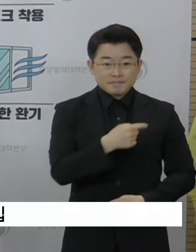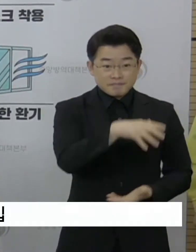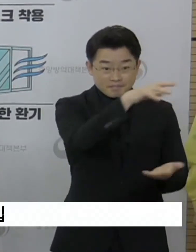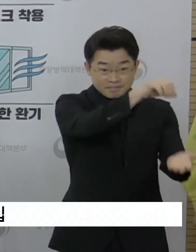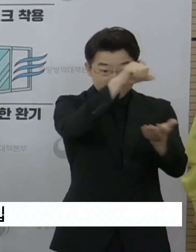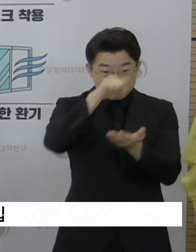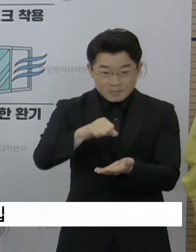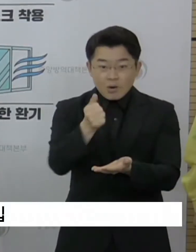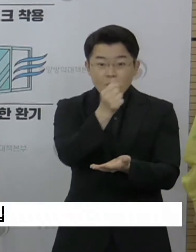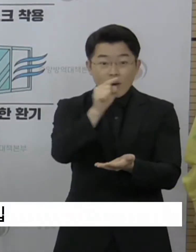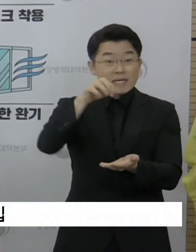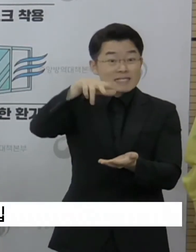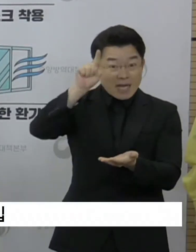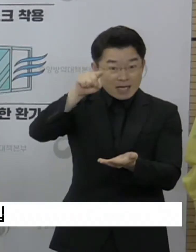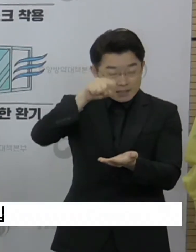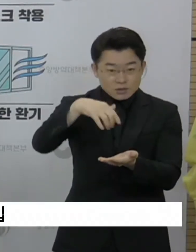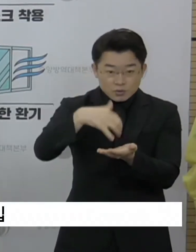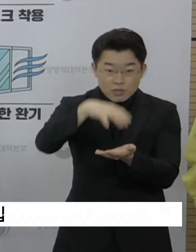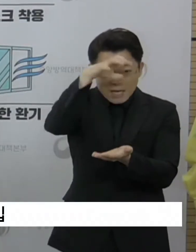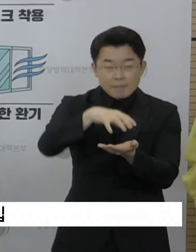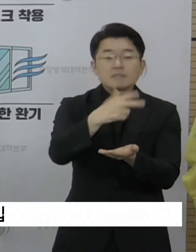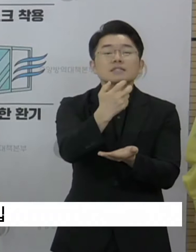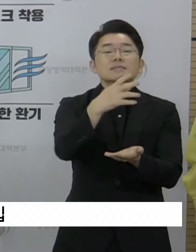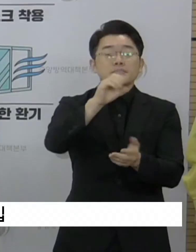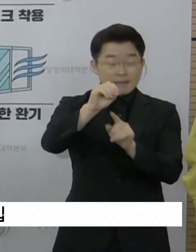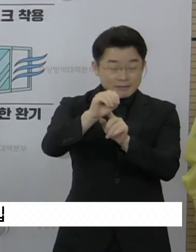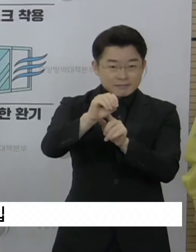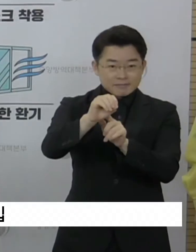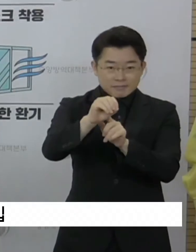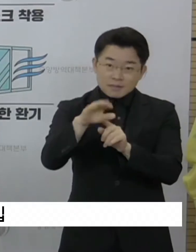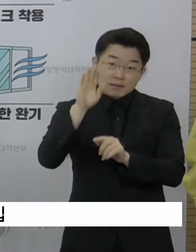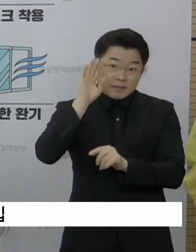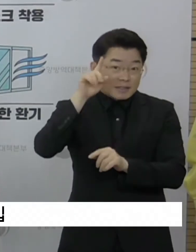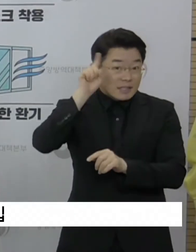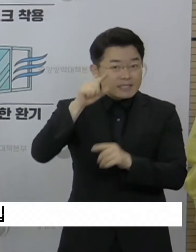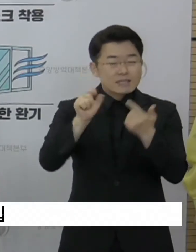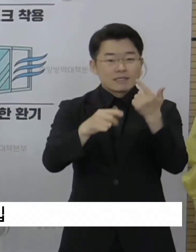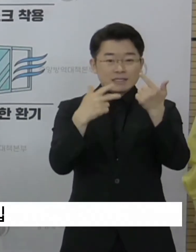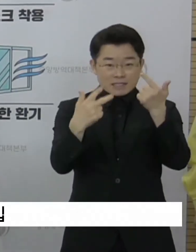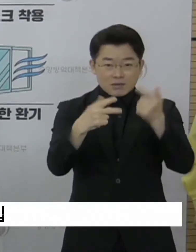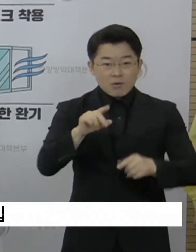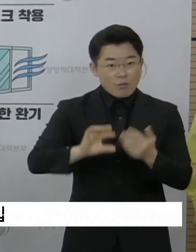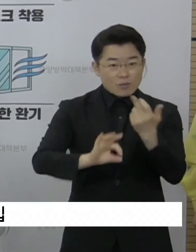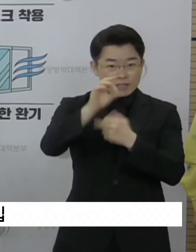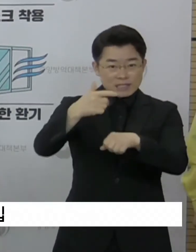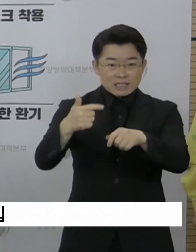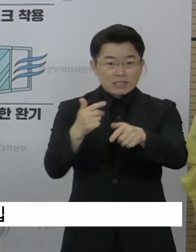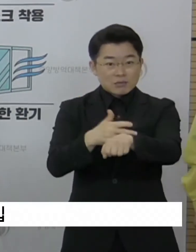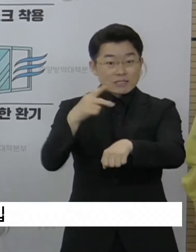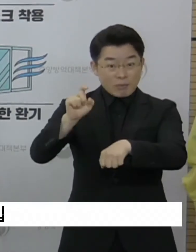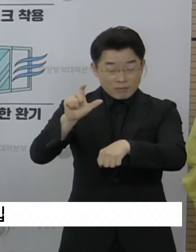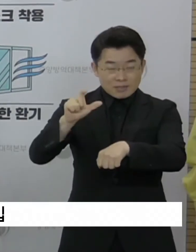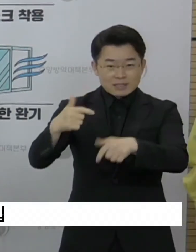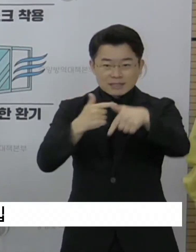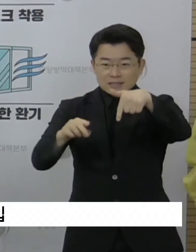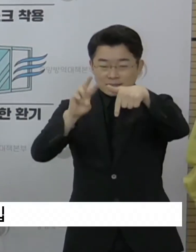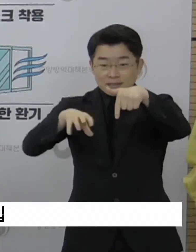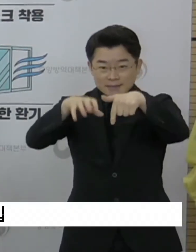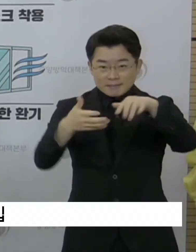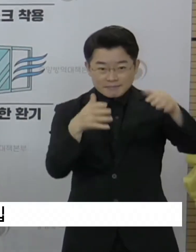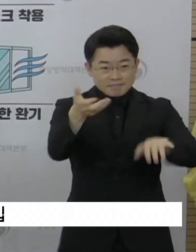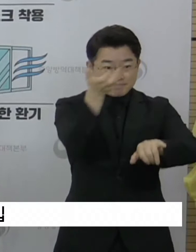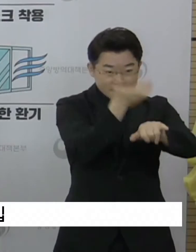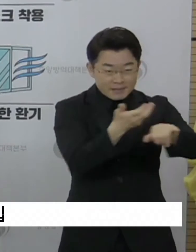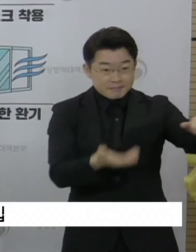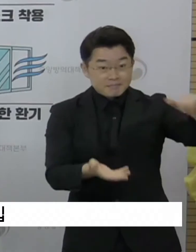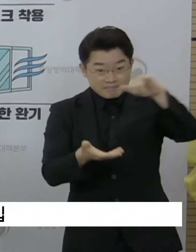공급되는 화이자 백신 70만 회 분 은 7월 7일 오전 7:15 의 인천공항에 도착할